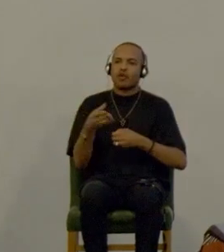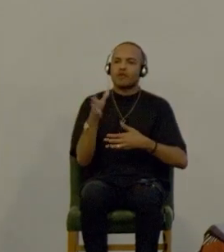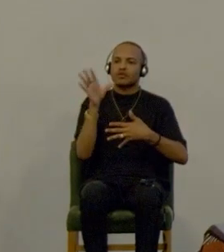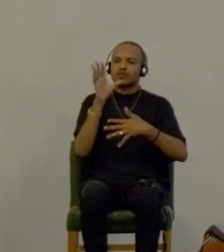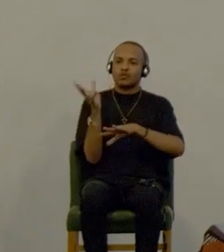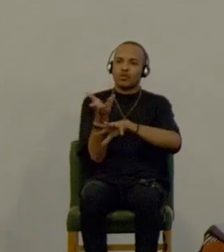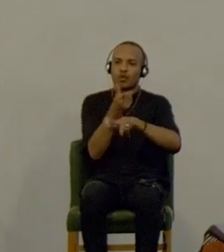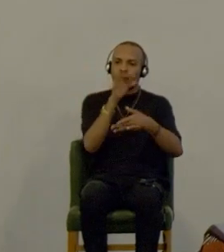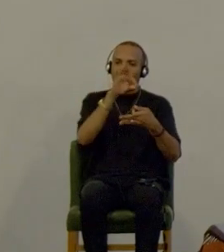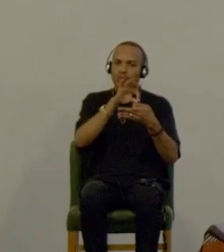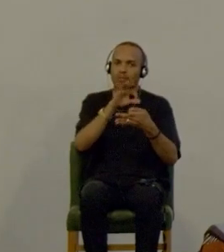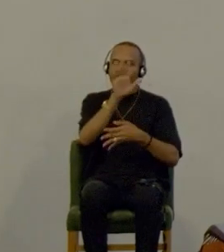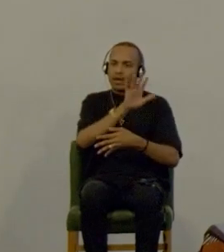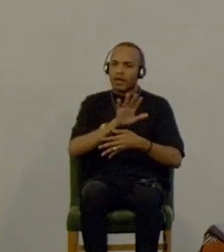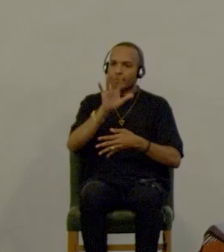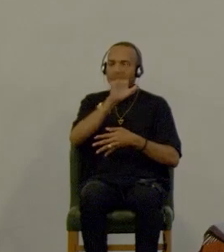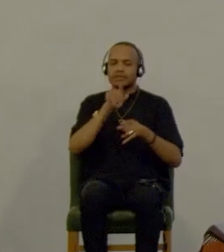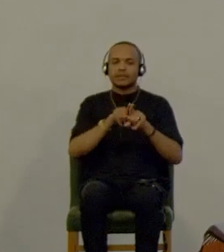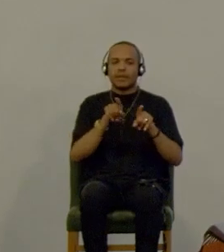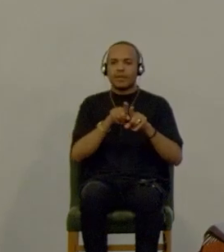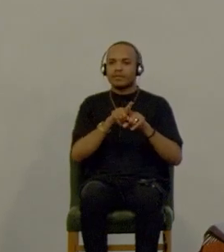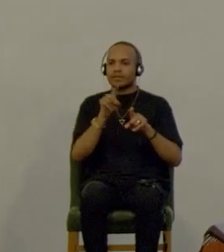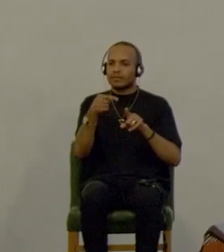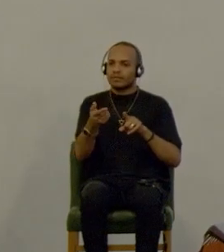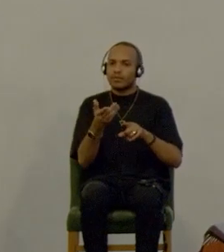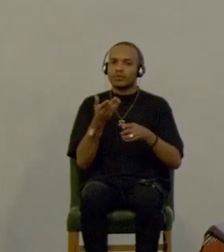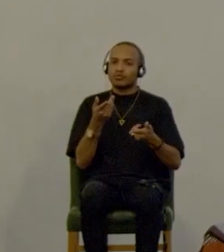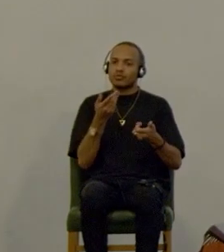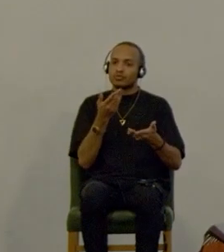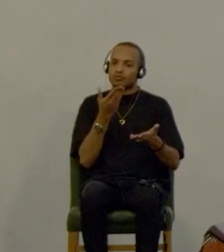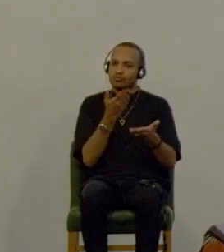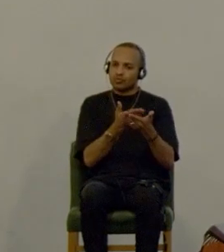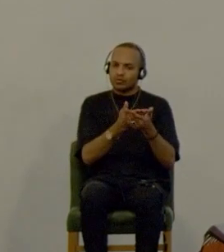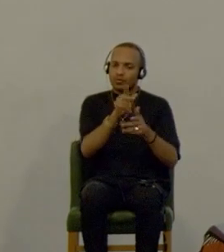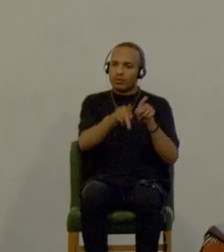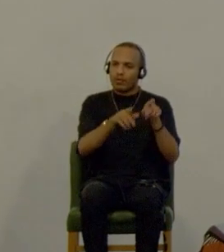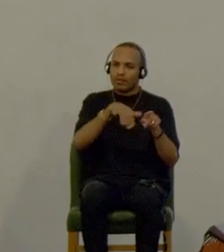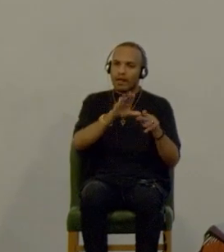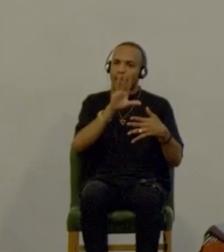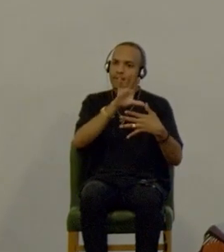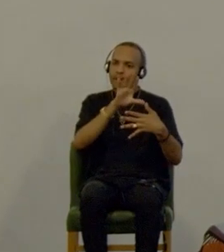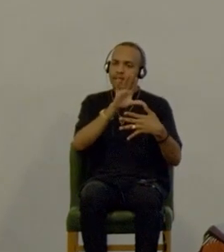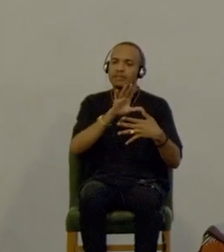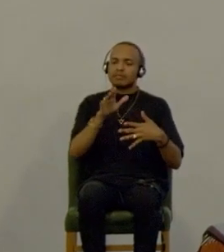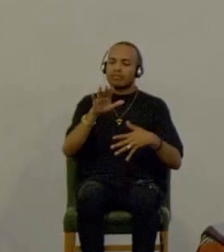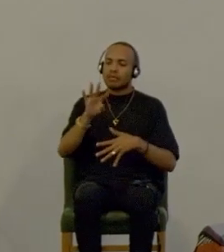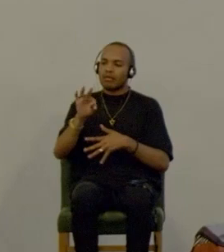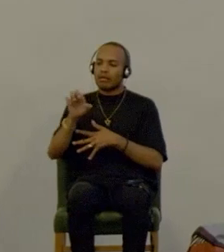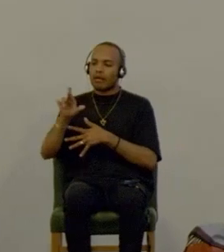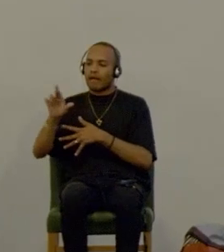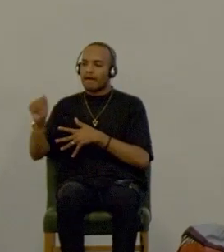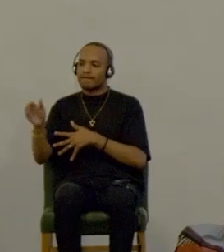les cosmogrammes d'après l'Anthropocène. Et là, les cartes qu'on a fait dans Terraforma, c'est juste des tout petits débuts